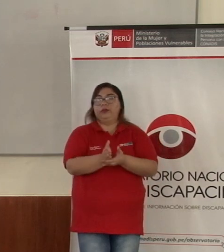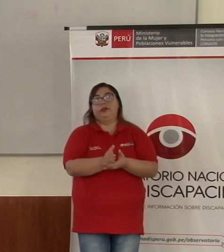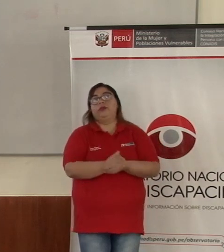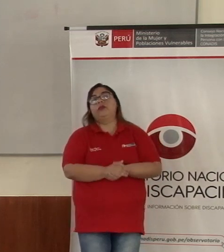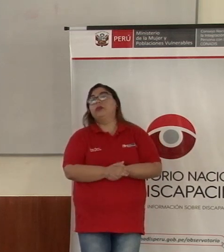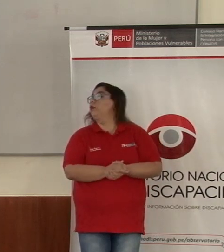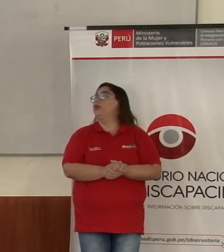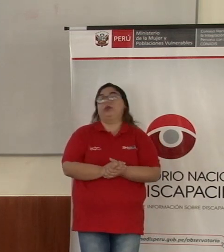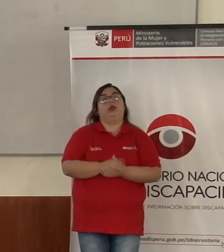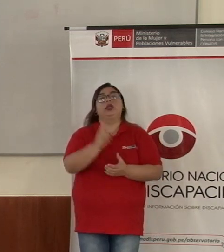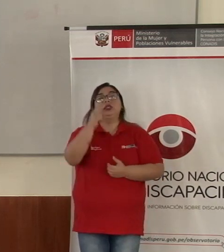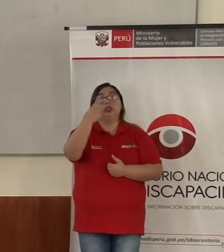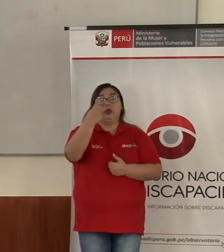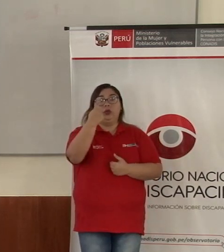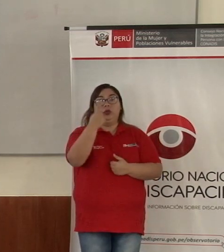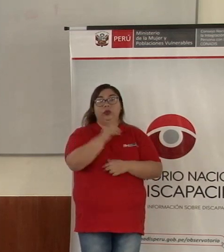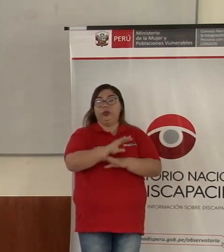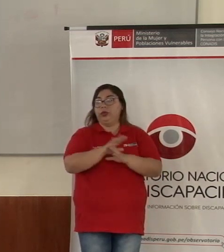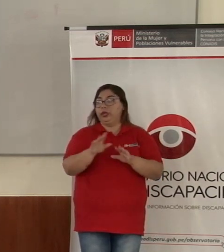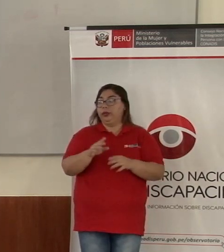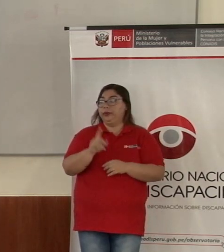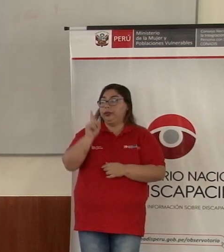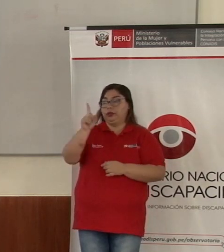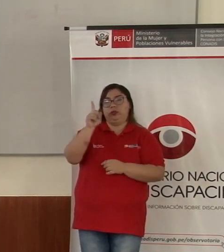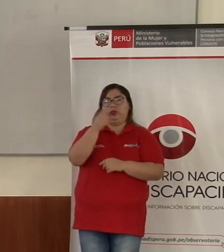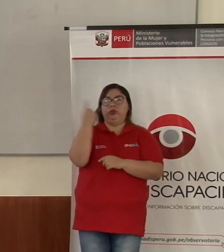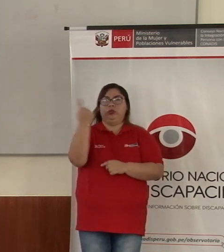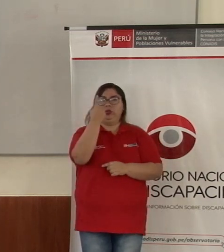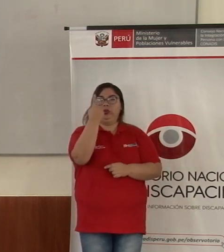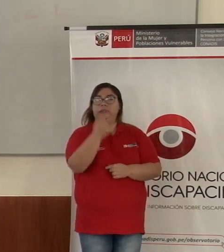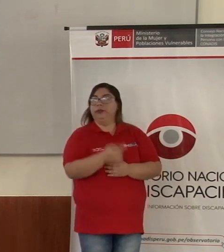código, ¿eh? Existe un 1 para un numeral único,